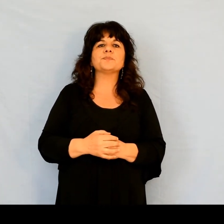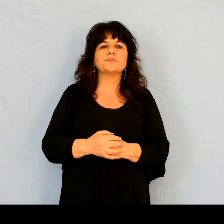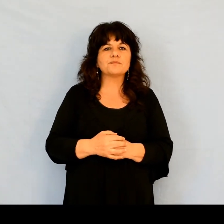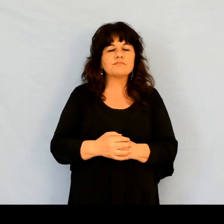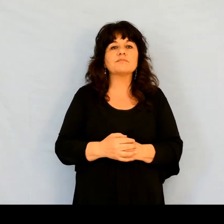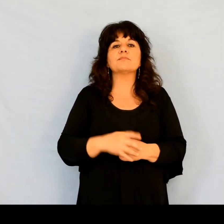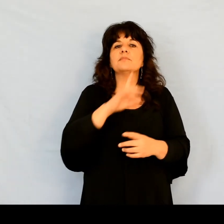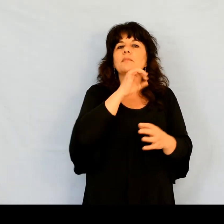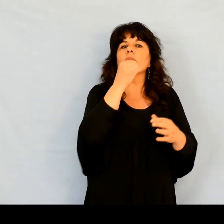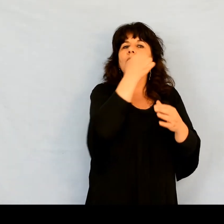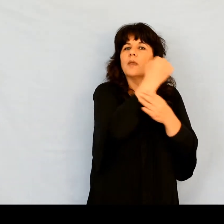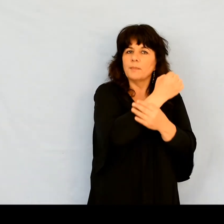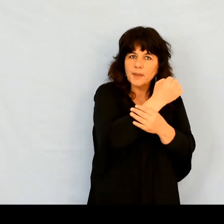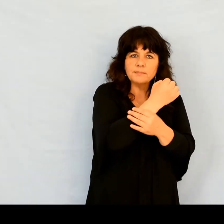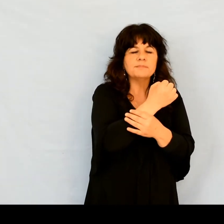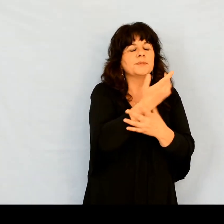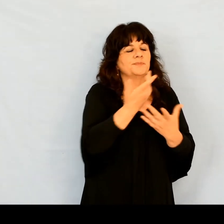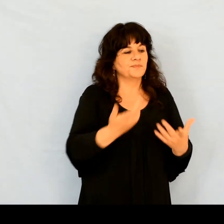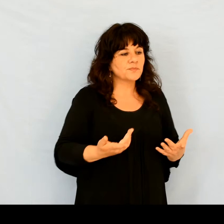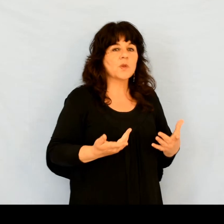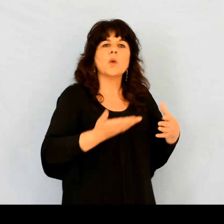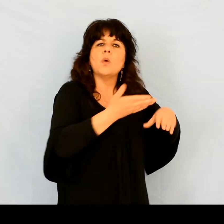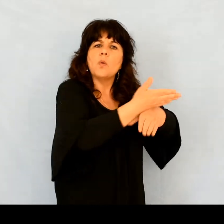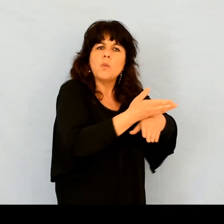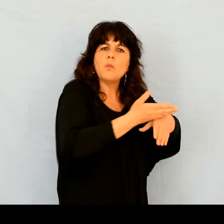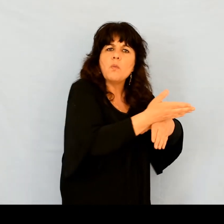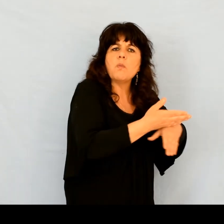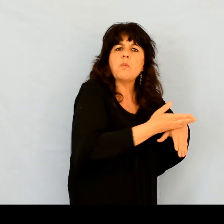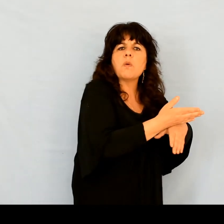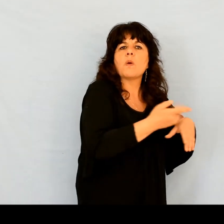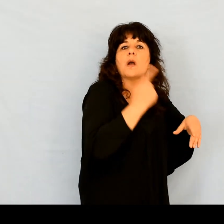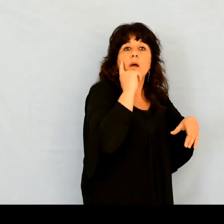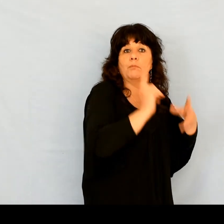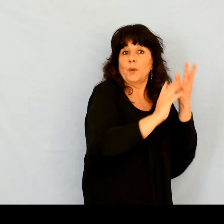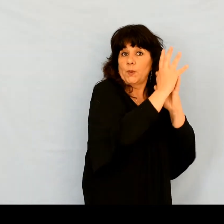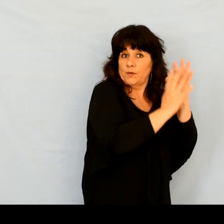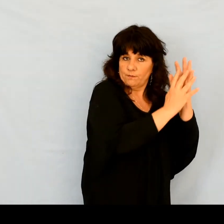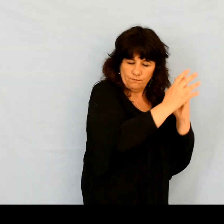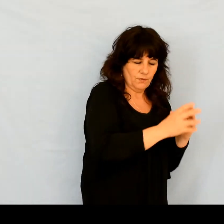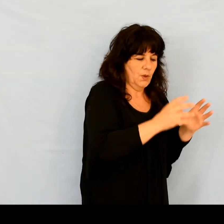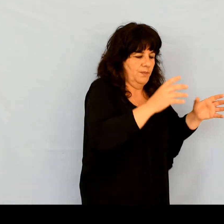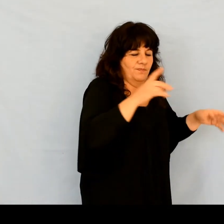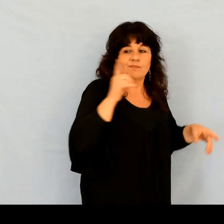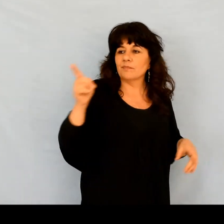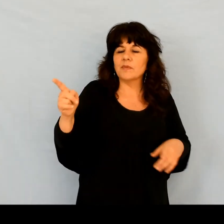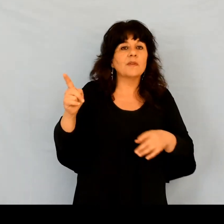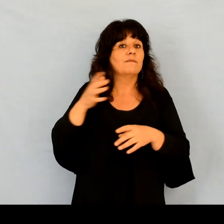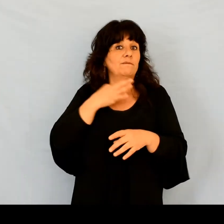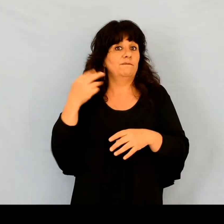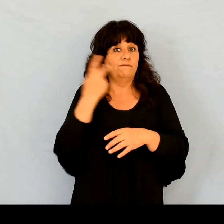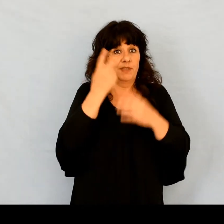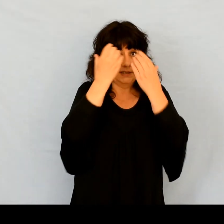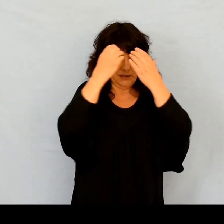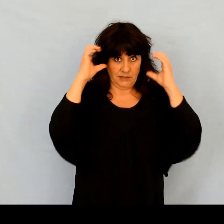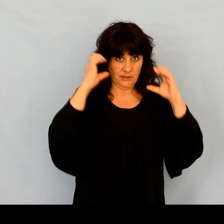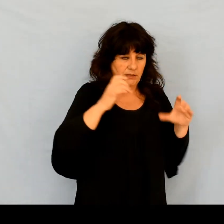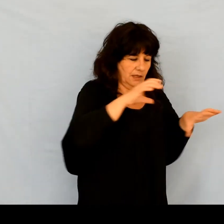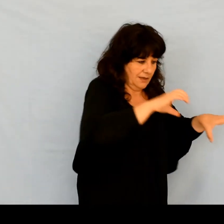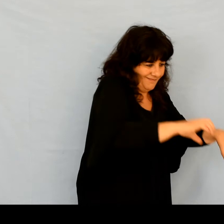Abraham prit le bois pour l'holocauste et le chargea sur son fils, Isaac. Il prit le feu et